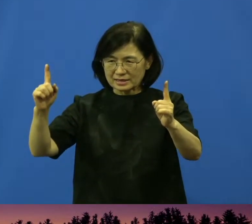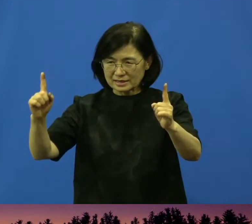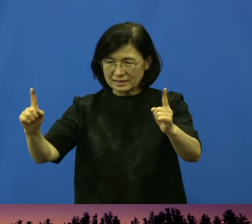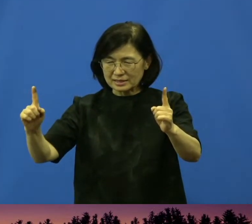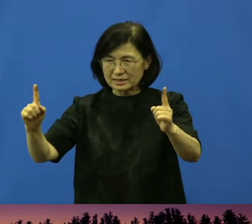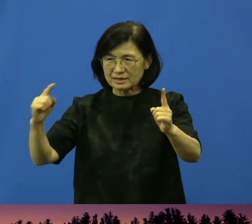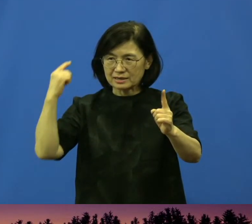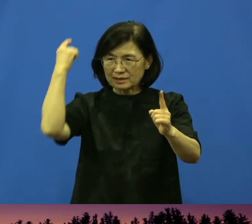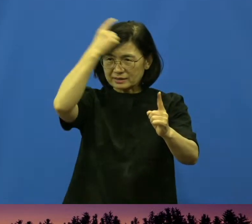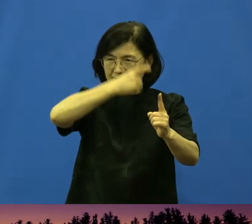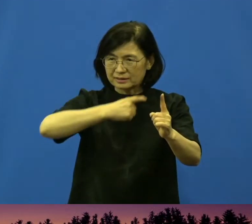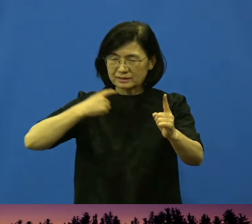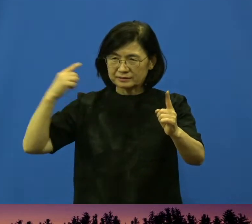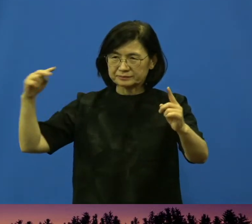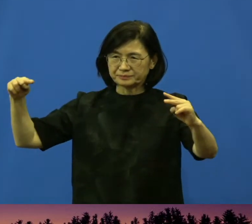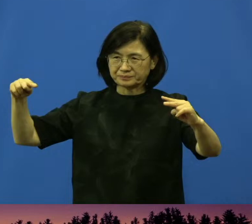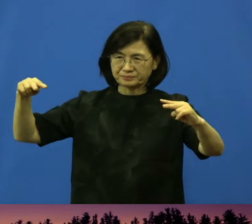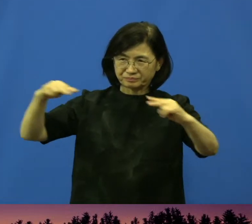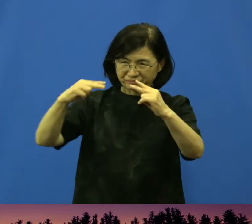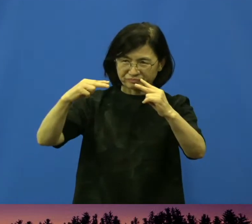만드시고 계시는 거예요. 1대1로.